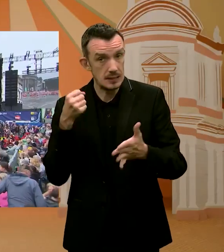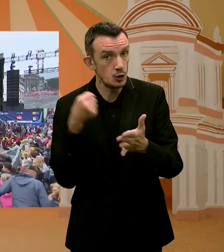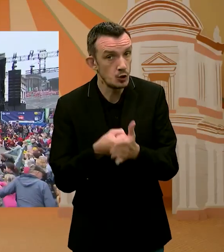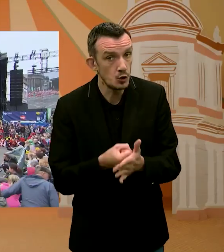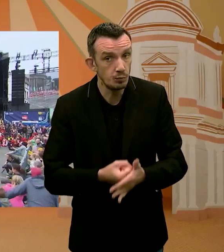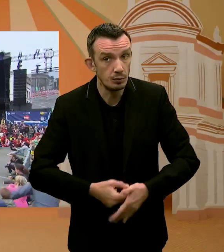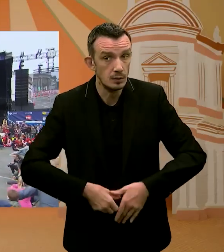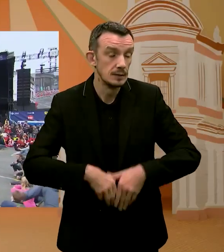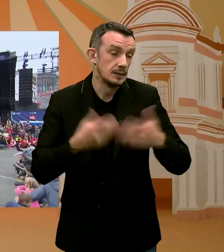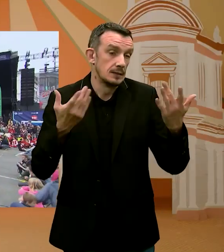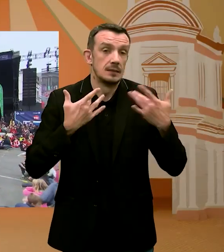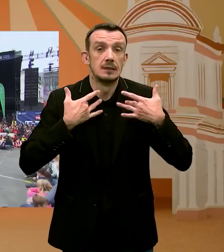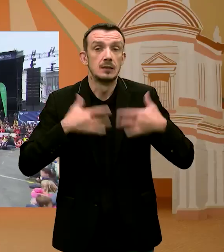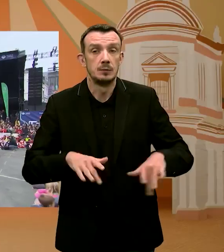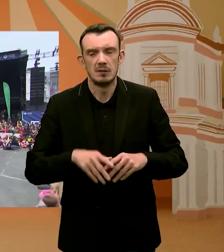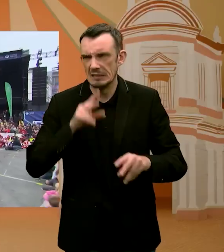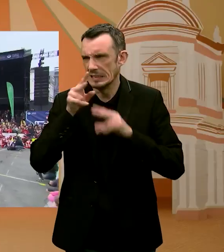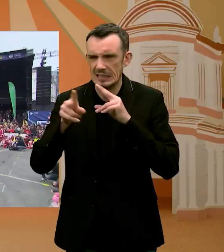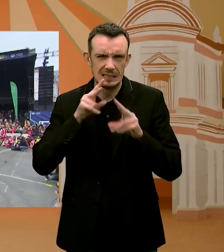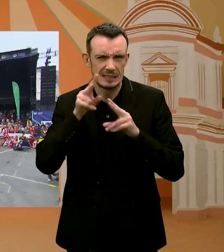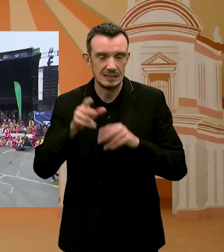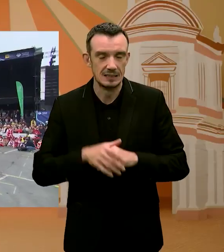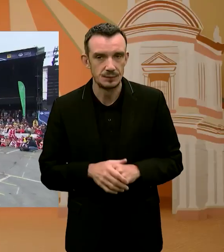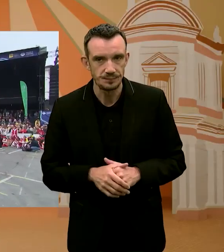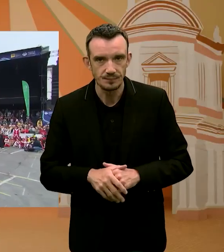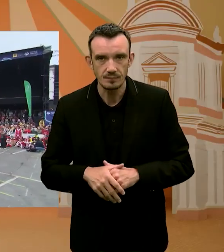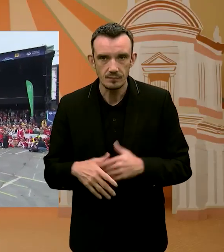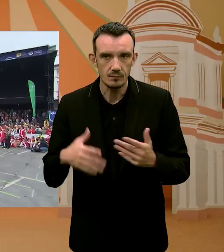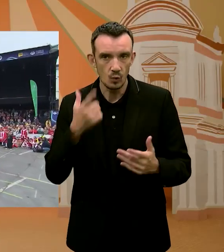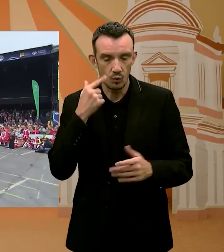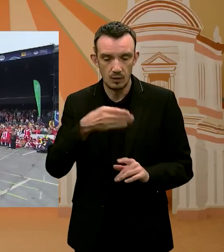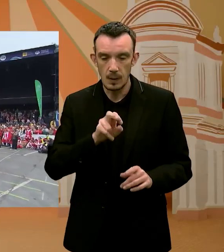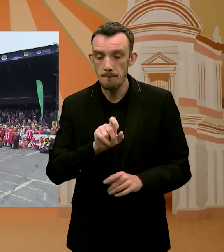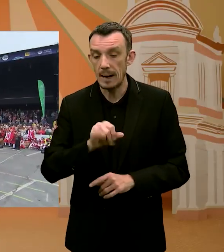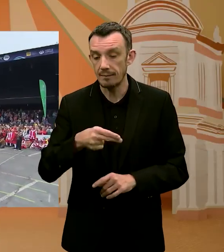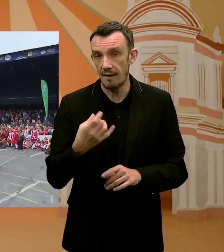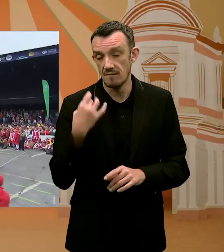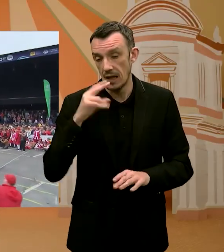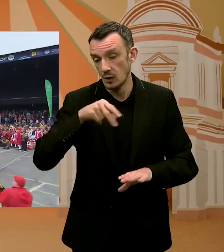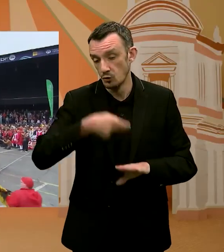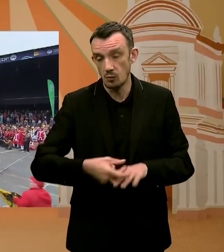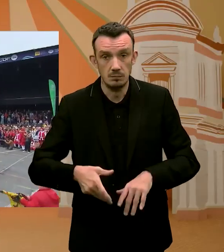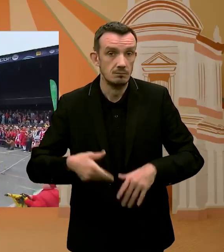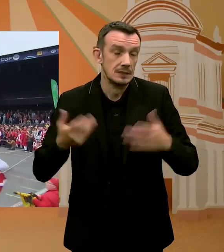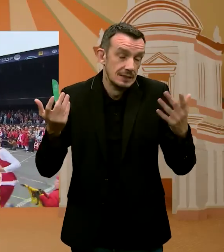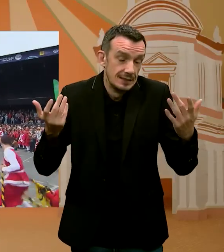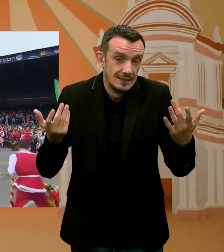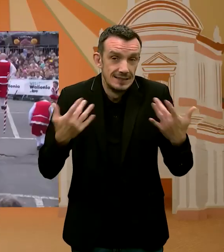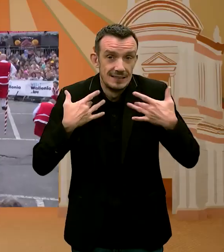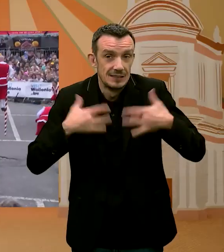l'équipe. Parce que voilà, Martin vient tomber, c'est vraiment l'équipe, on s'en foutait de quel Mélan. C'est vraiment l'équipe